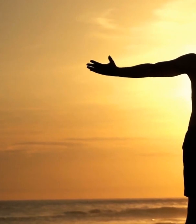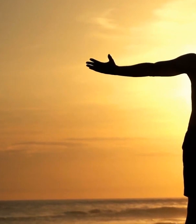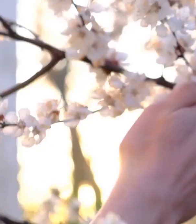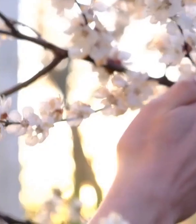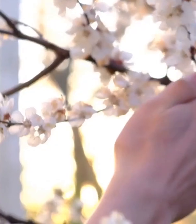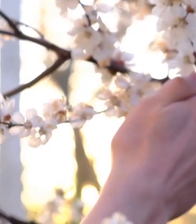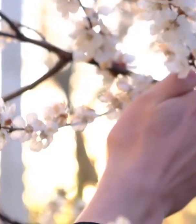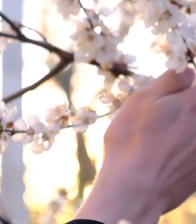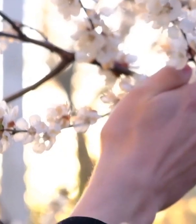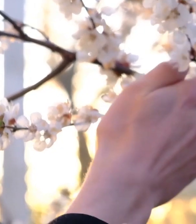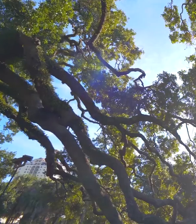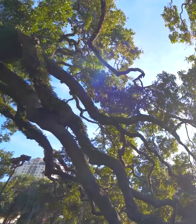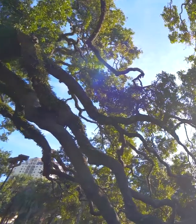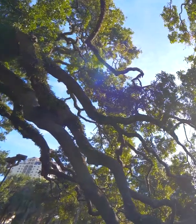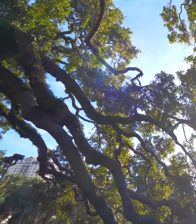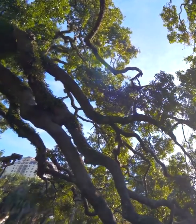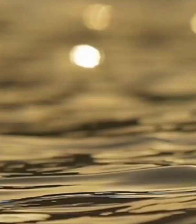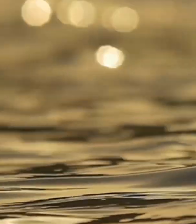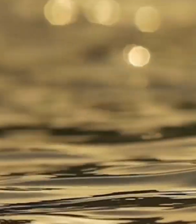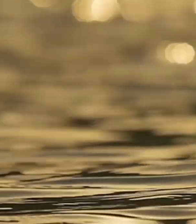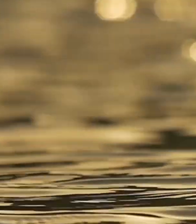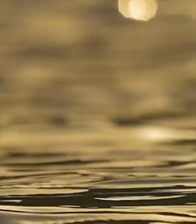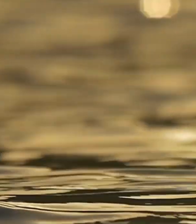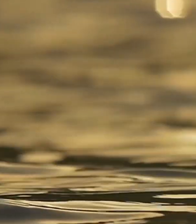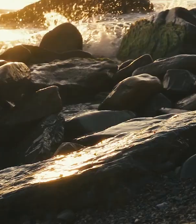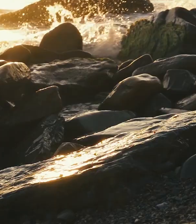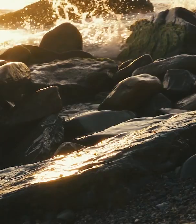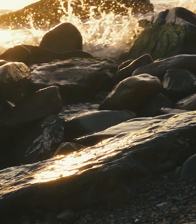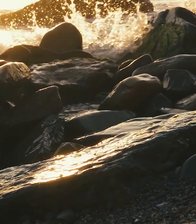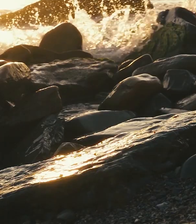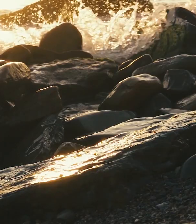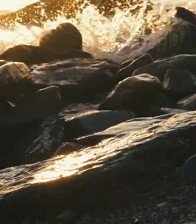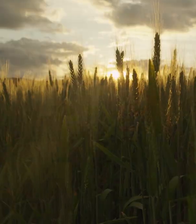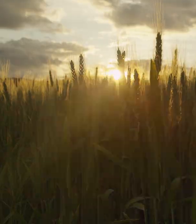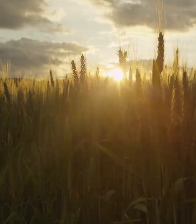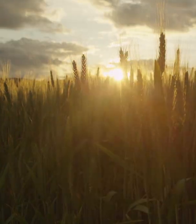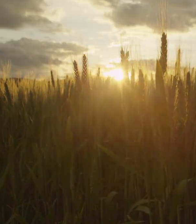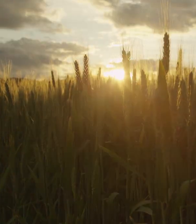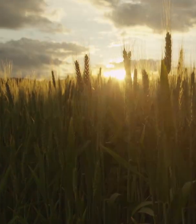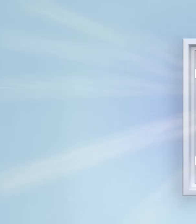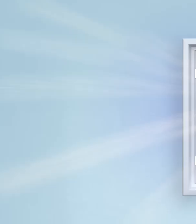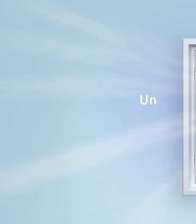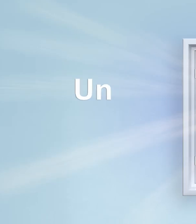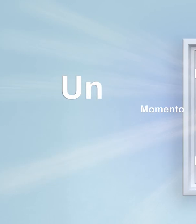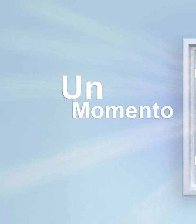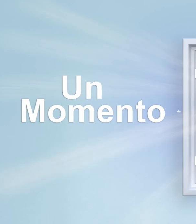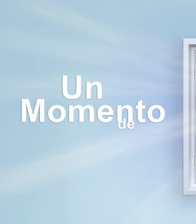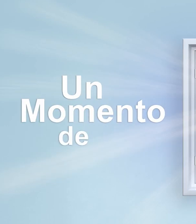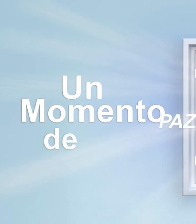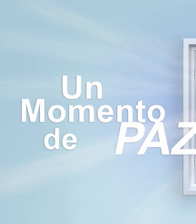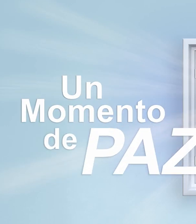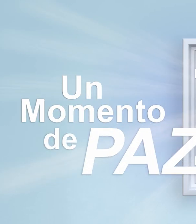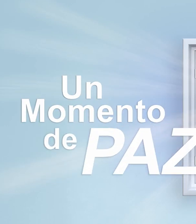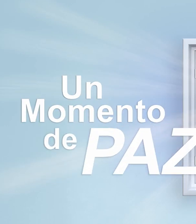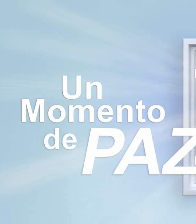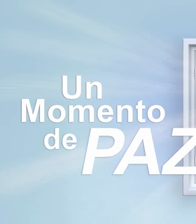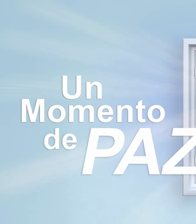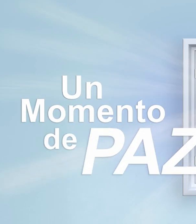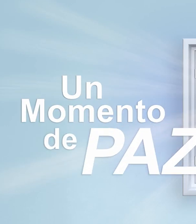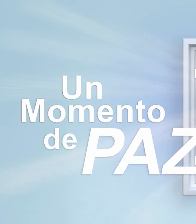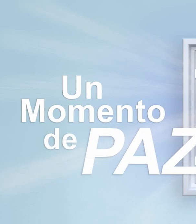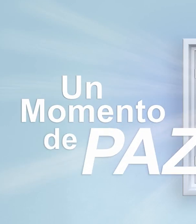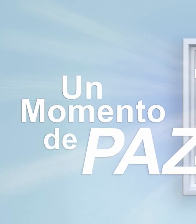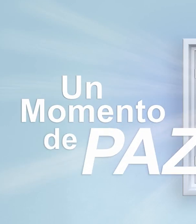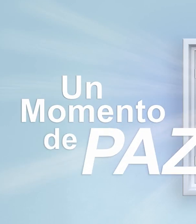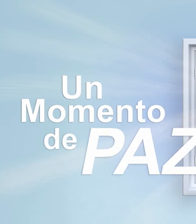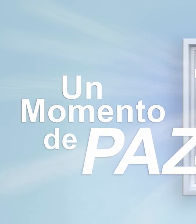Un Momento de Queridos, la Palabra de Dios dice,